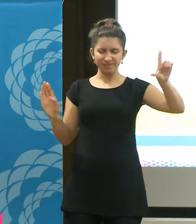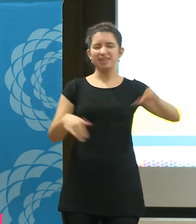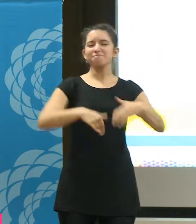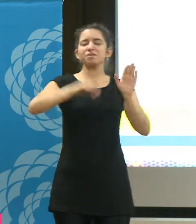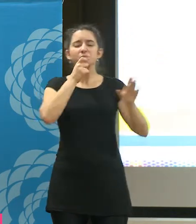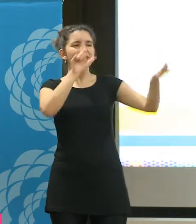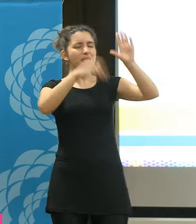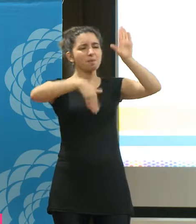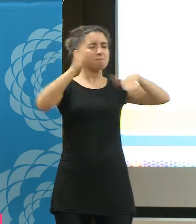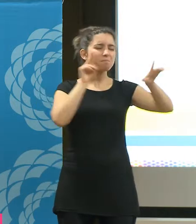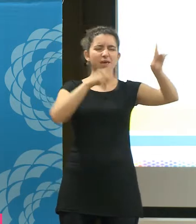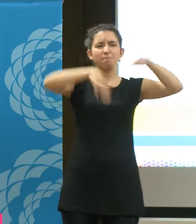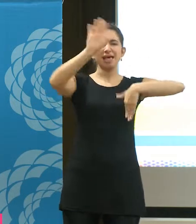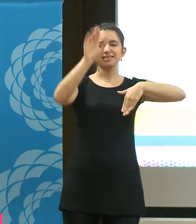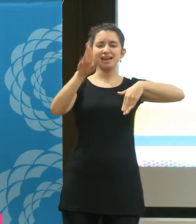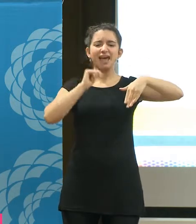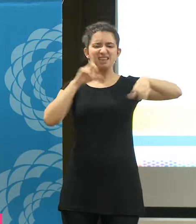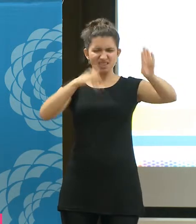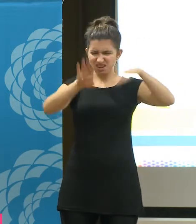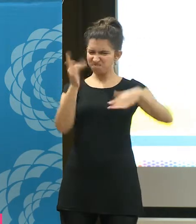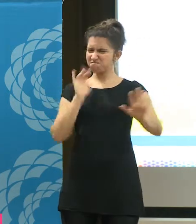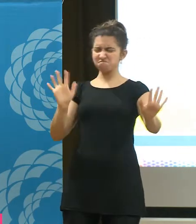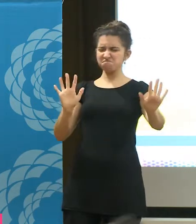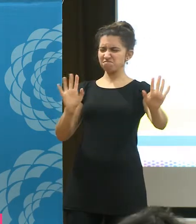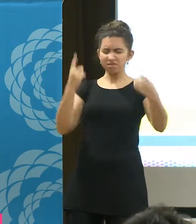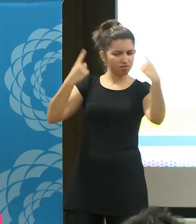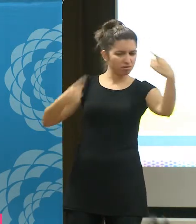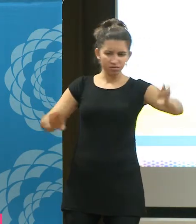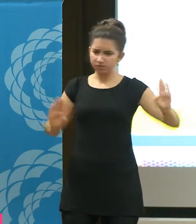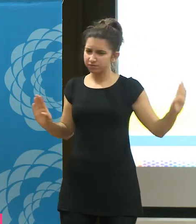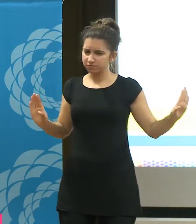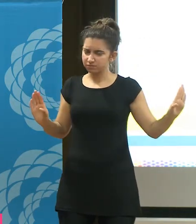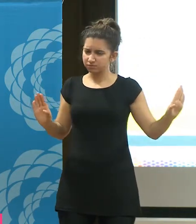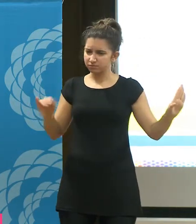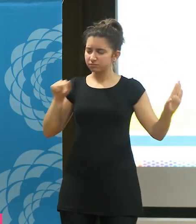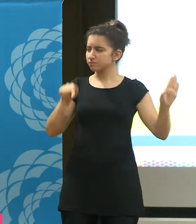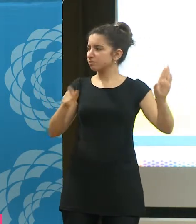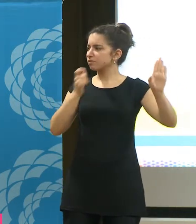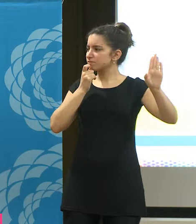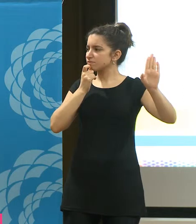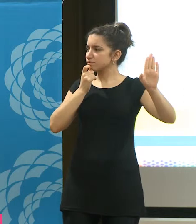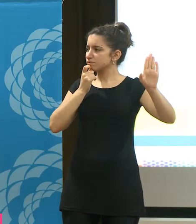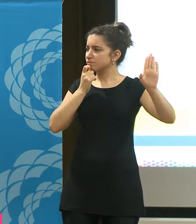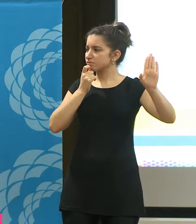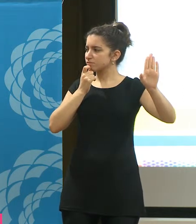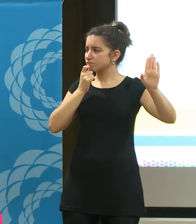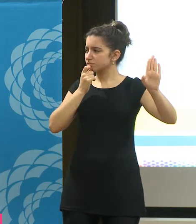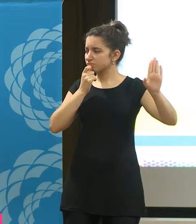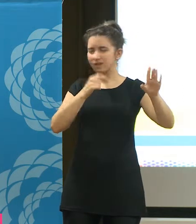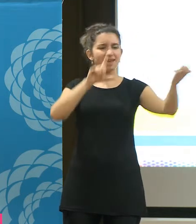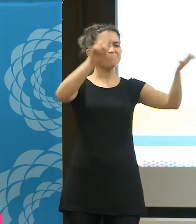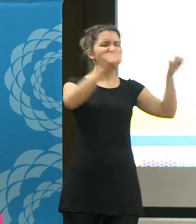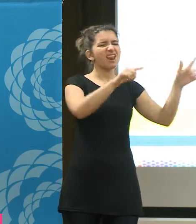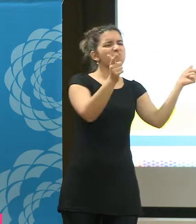rating. También da cuenta de un conocimiento y un uso de la oferta que está muy lejos de poder ser reducido a los dos o tres